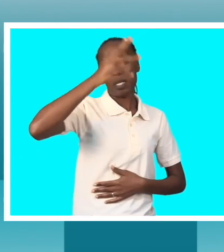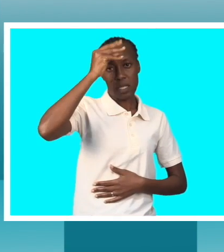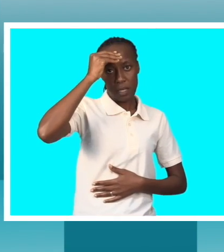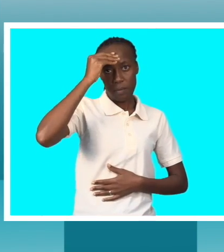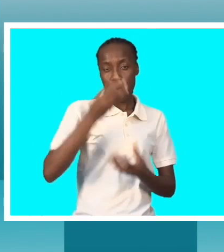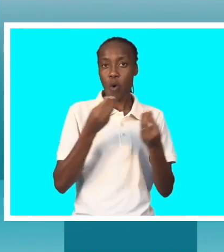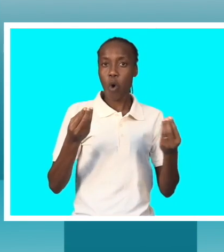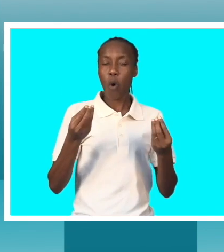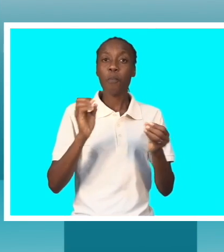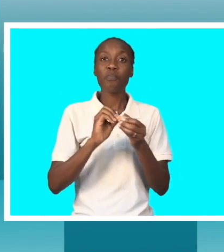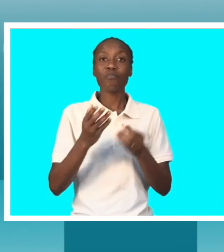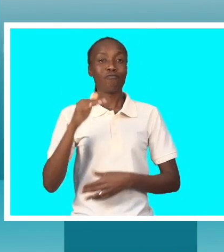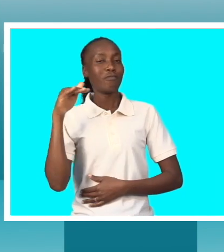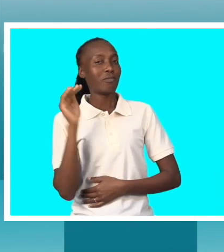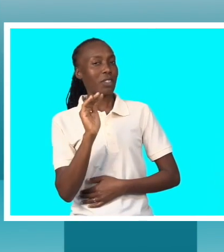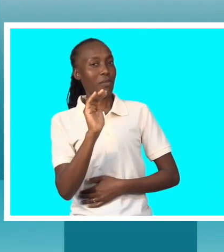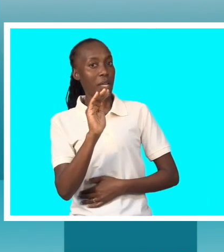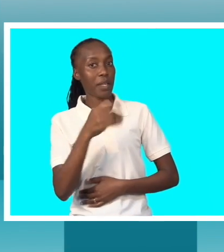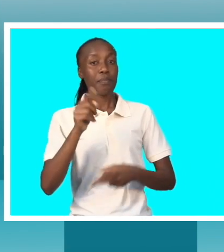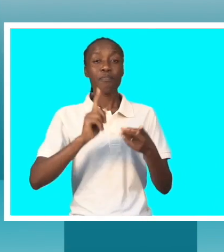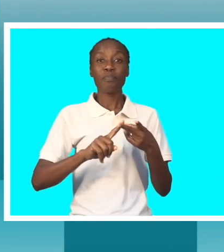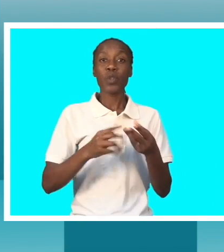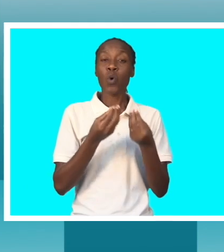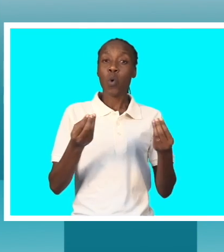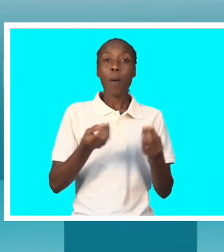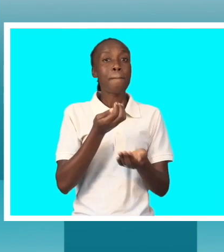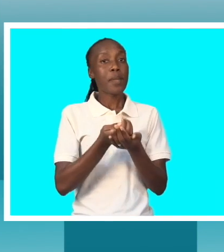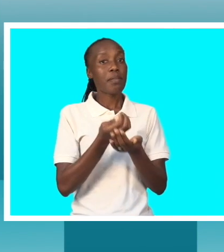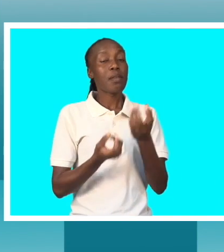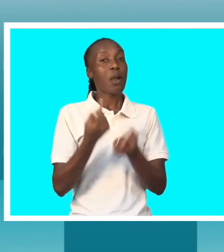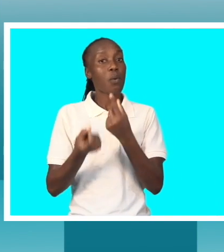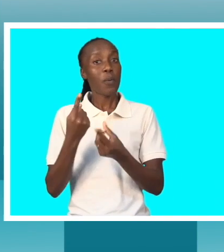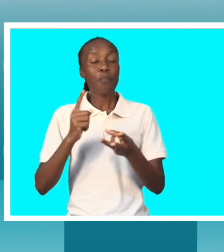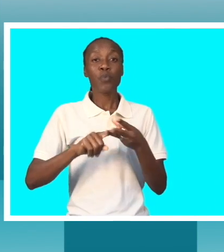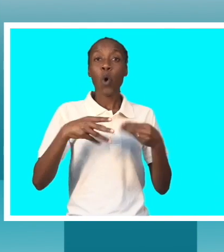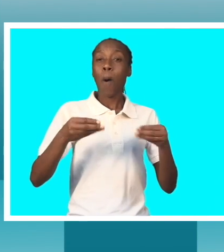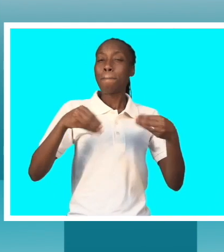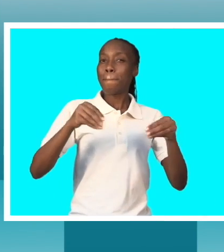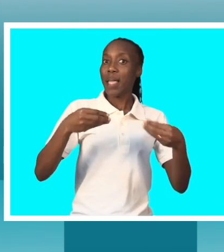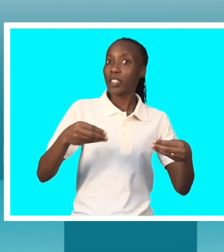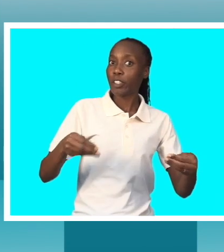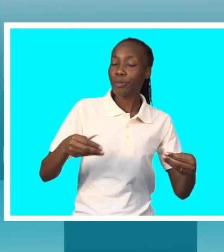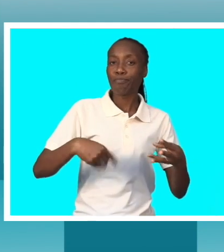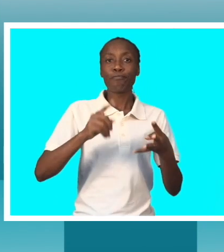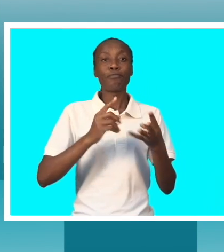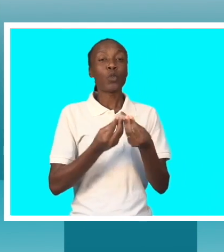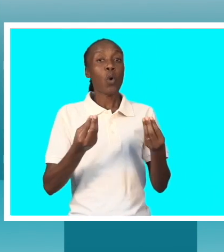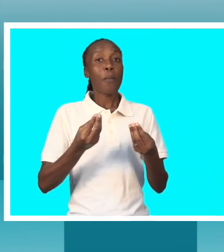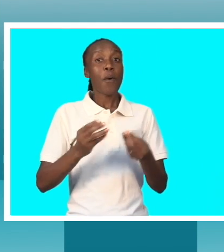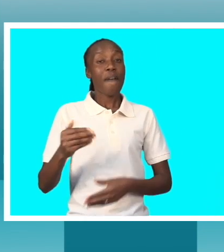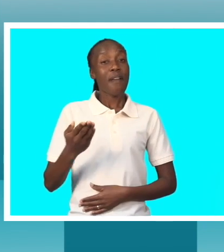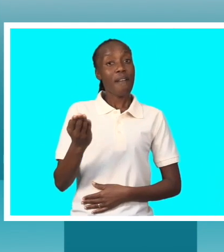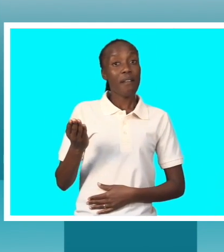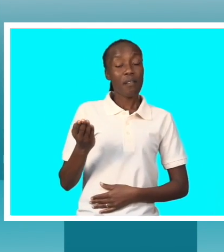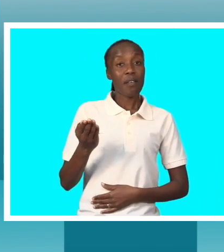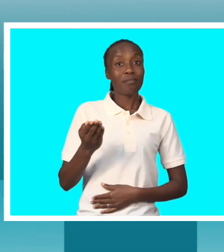como chamar, às vezes como para pedir alguma coisa ou um plástico, como elas estão